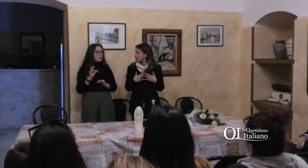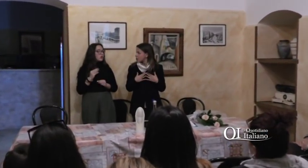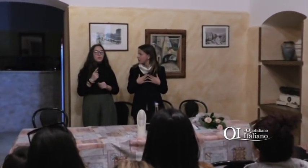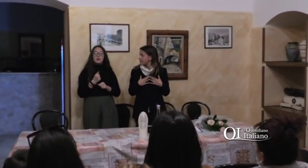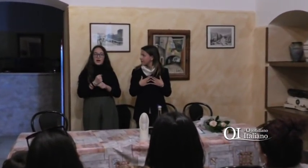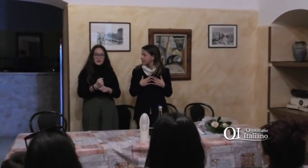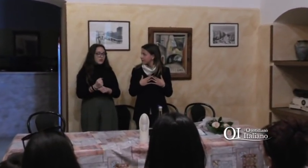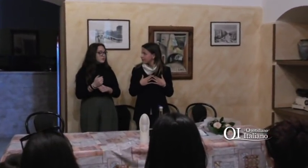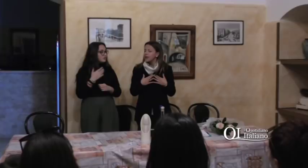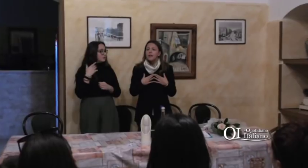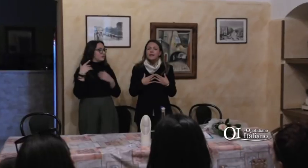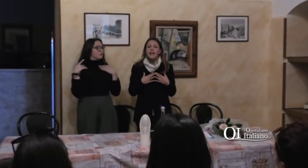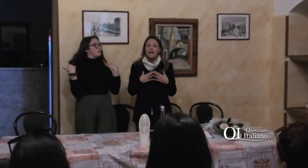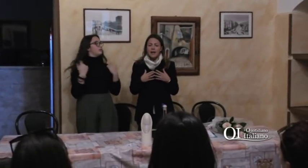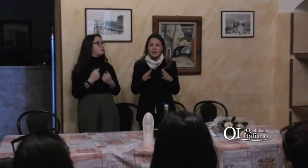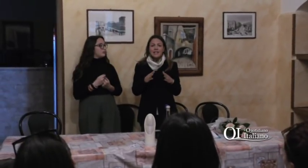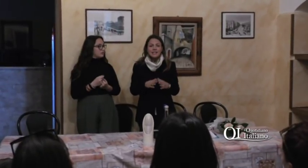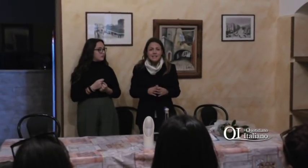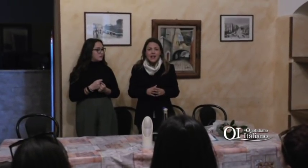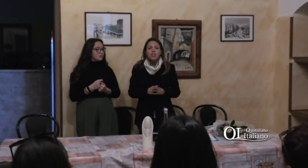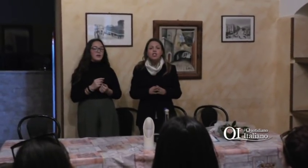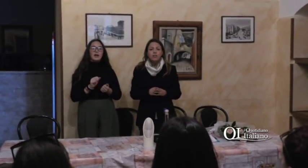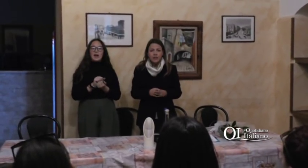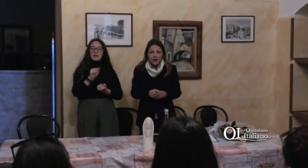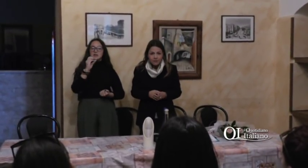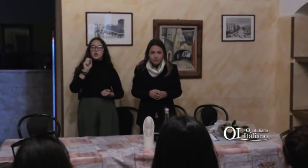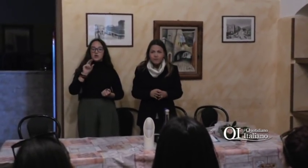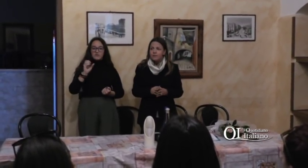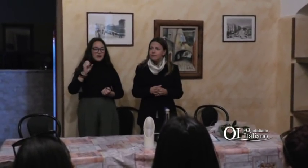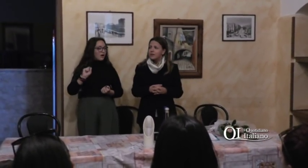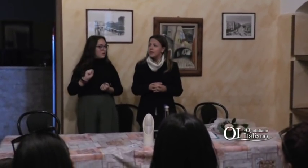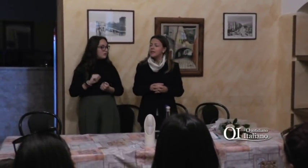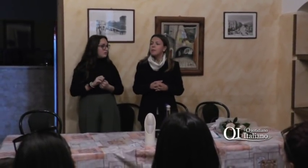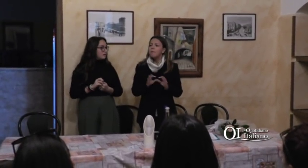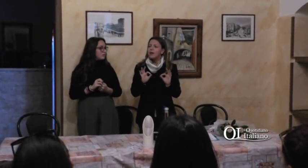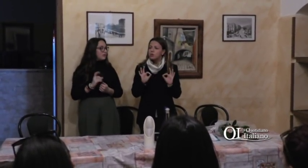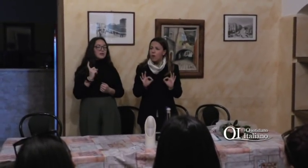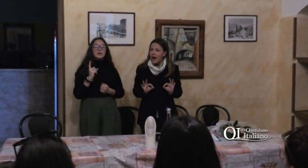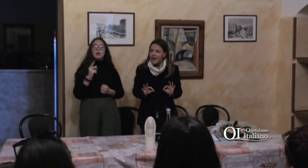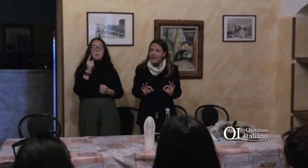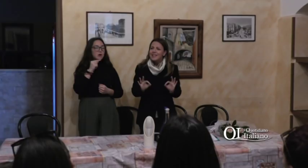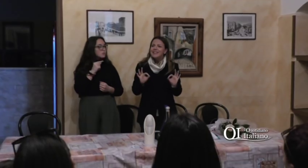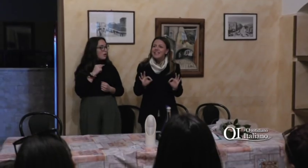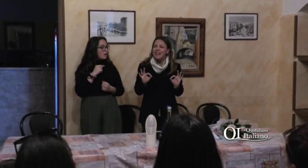candidarci nella lista civica di Pasquale